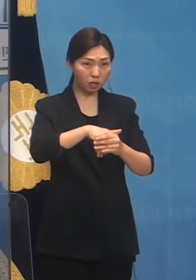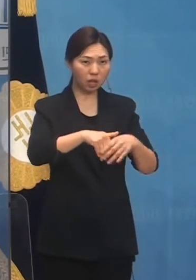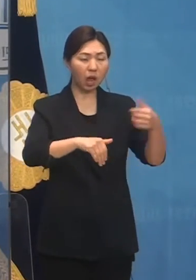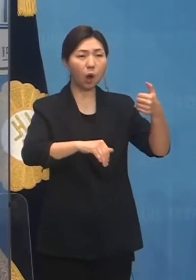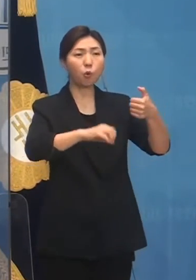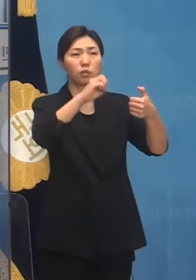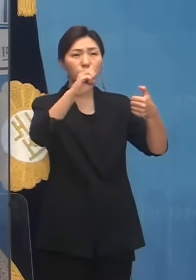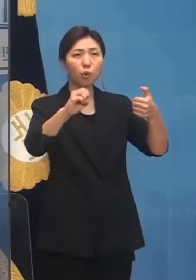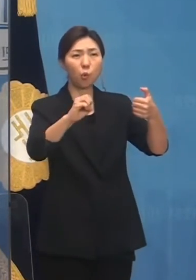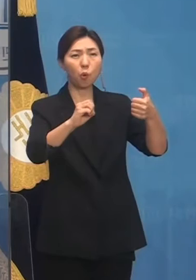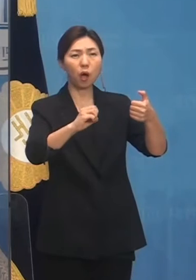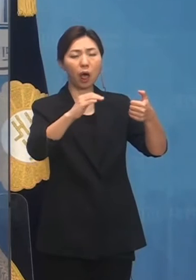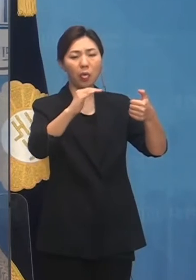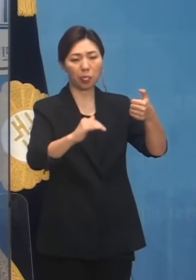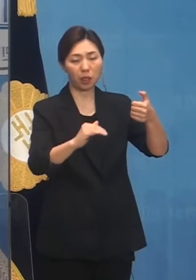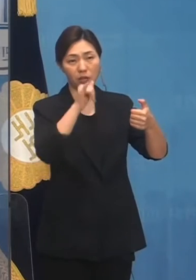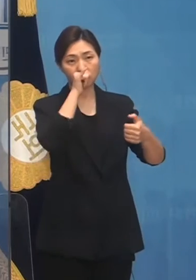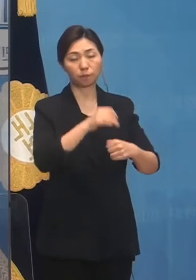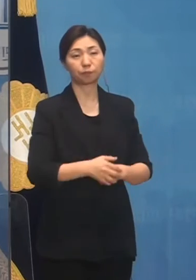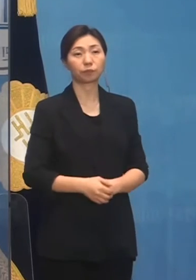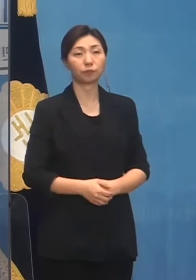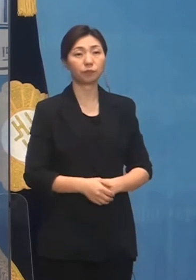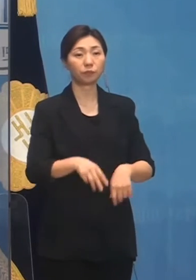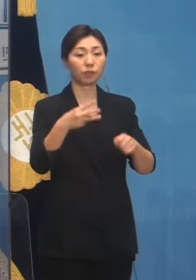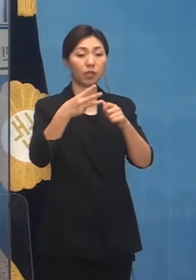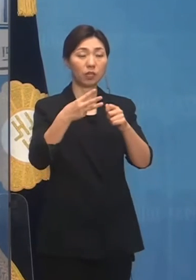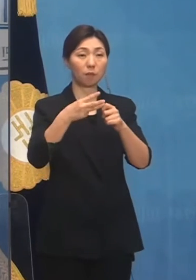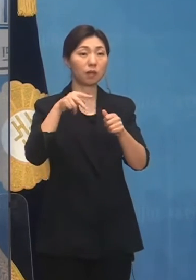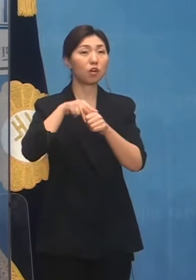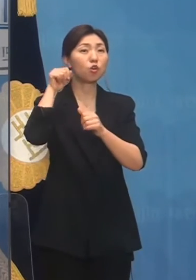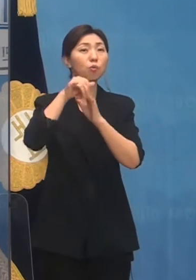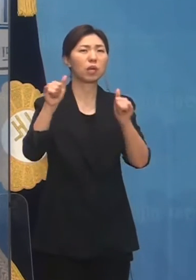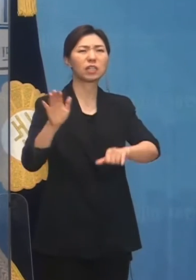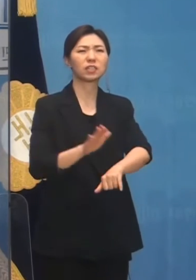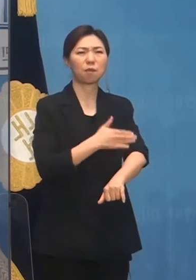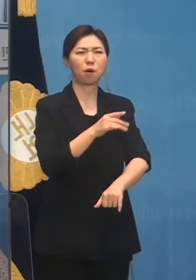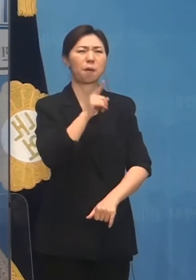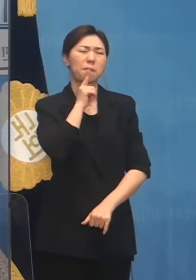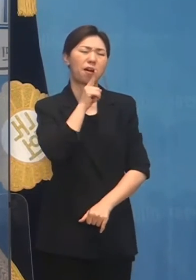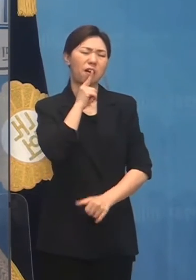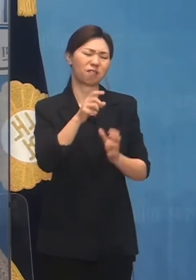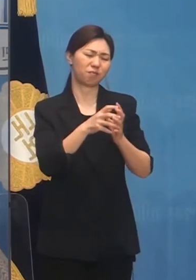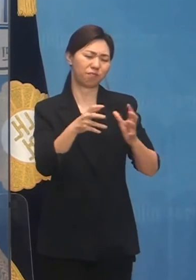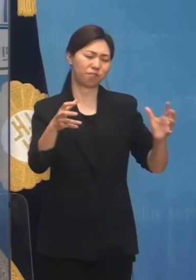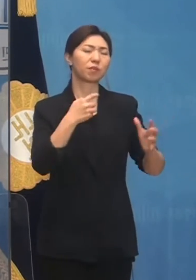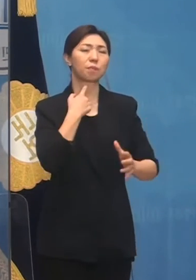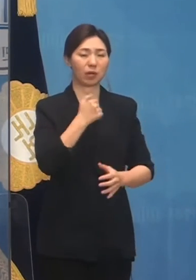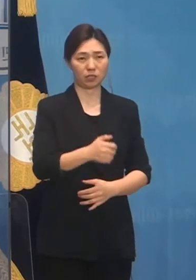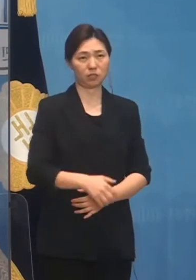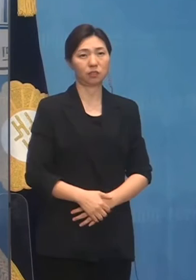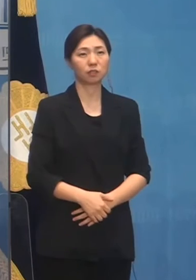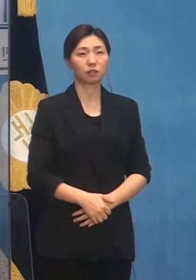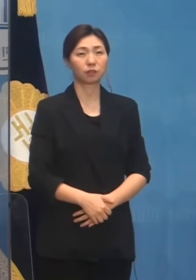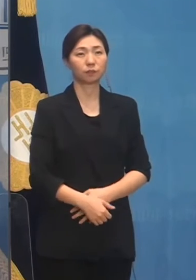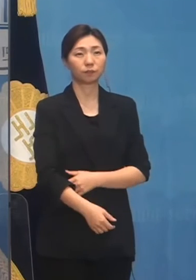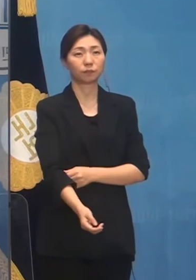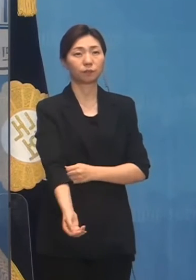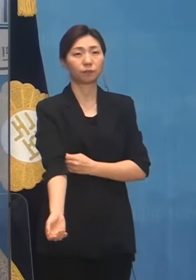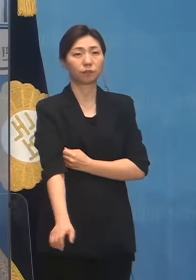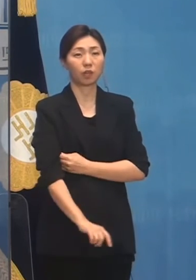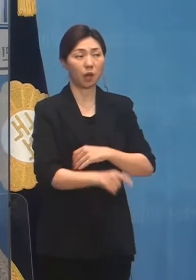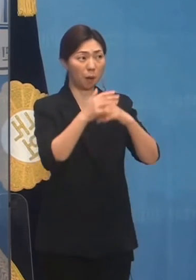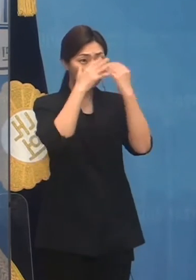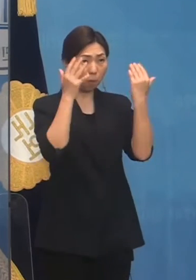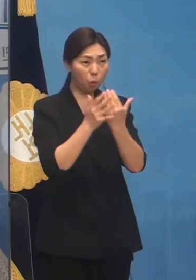못 미쳤습니다. 3위 후보의 책임을 묻는 소모적인 논란도 있었습니다. 이